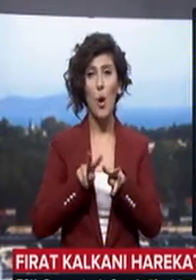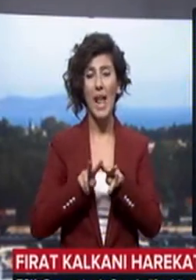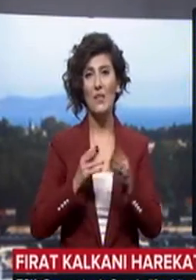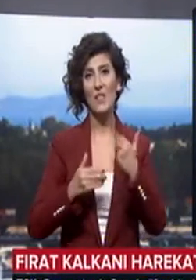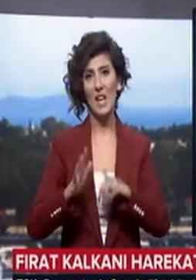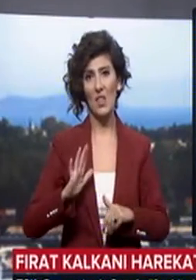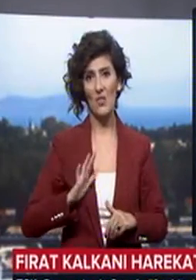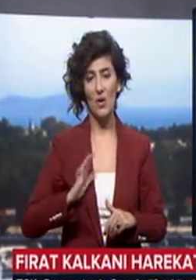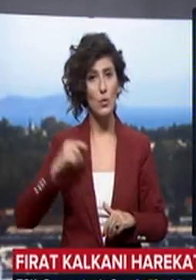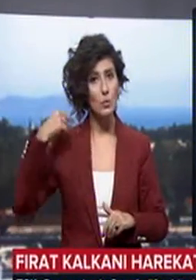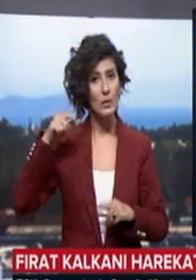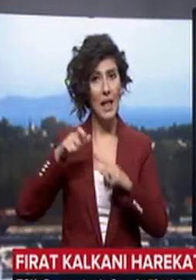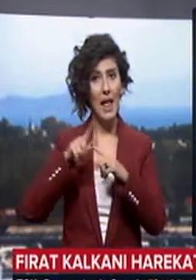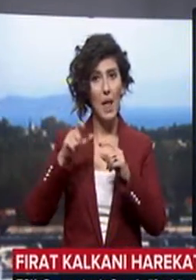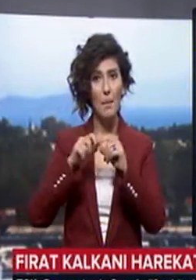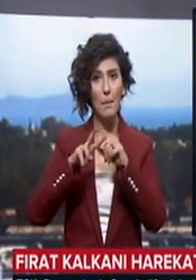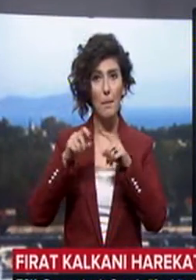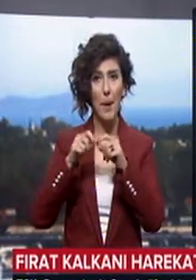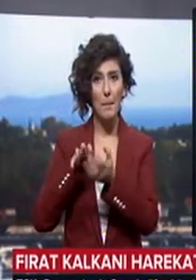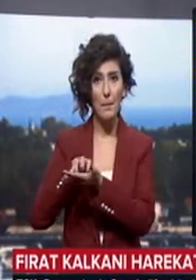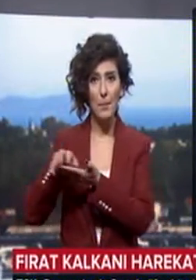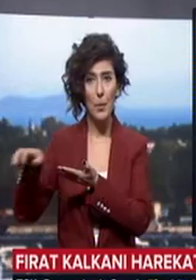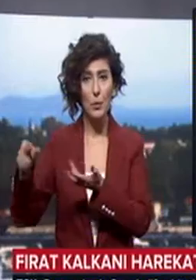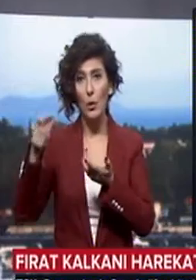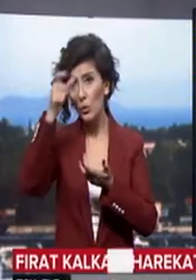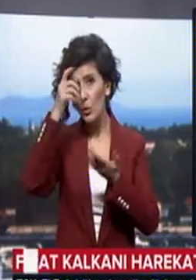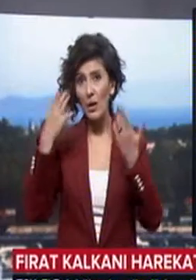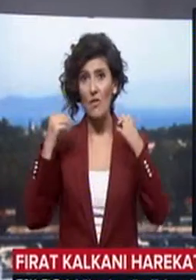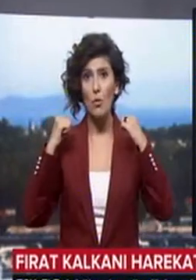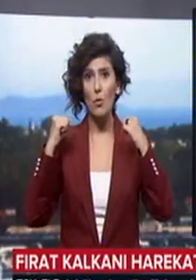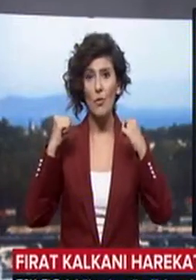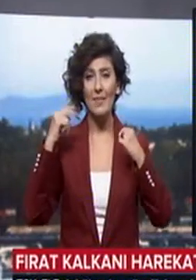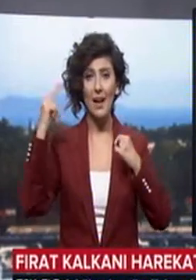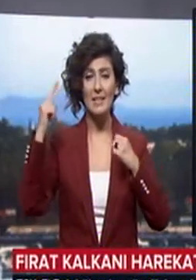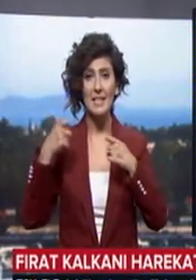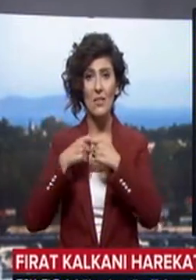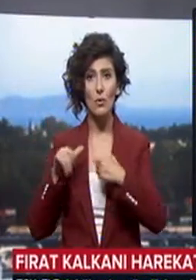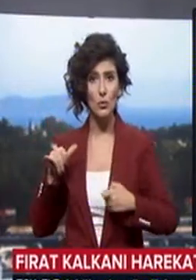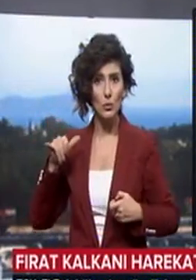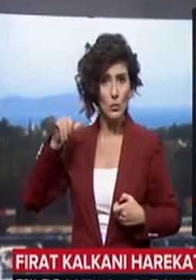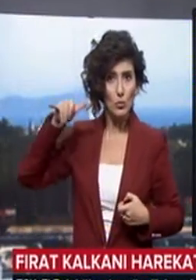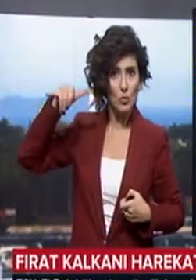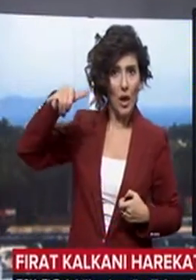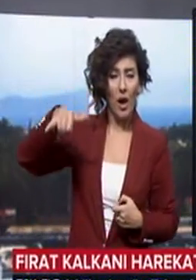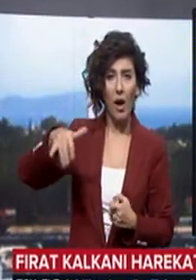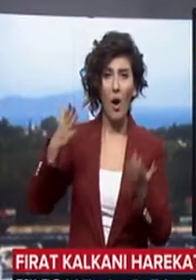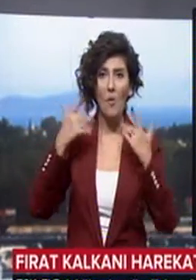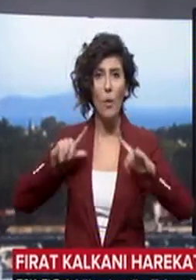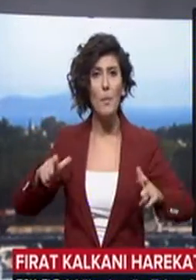yaralandı. Suriye'nin Elbap bölgesine Türk Hava Kuvvetleri'ne ait savaş uçaklarıyla düzenlenen hava harekatında